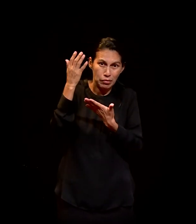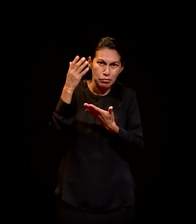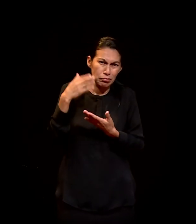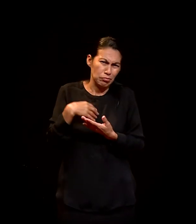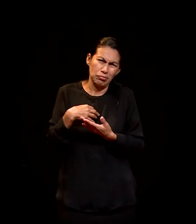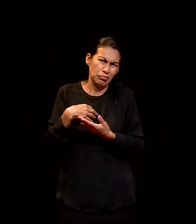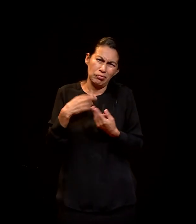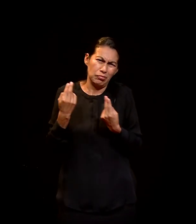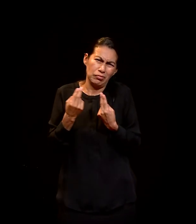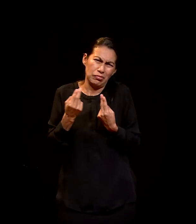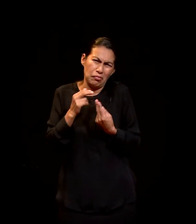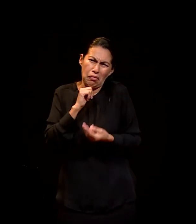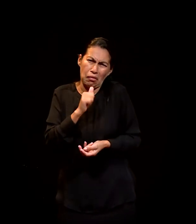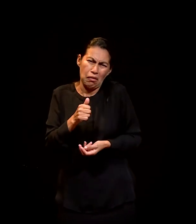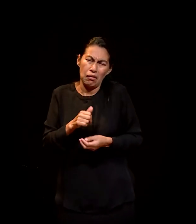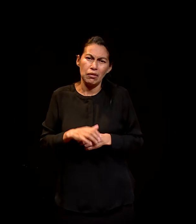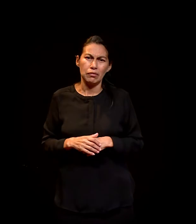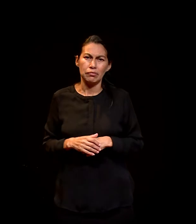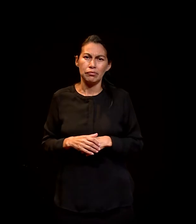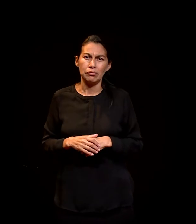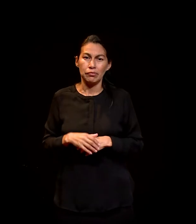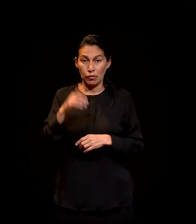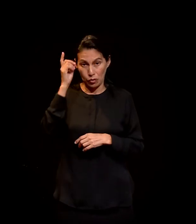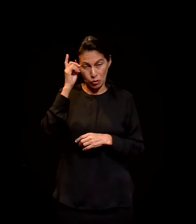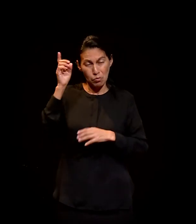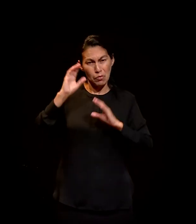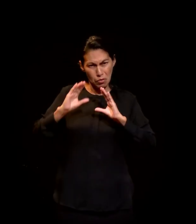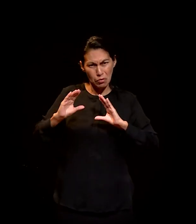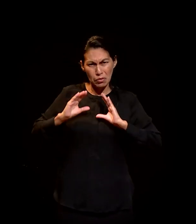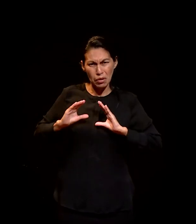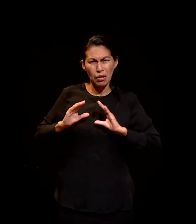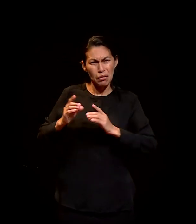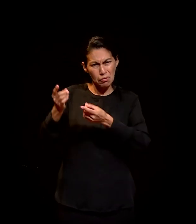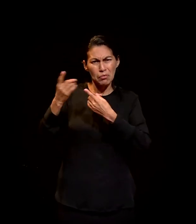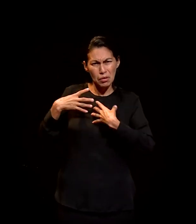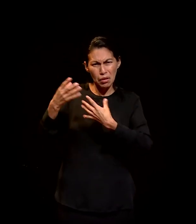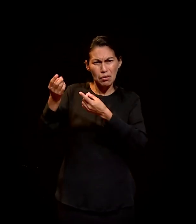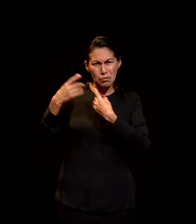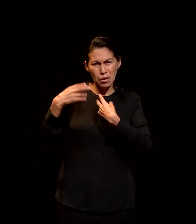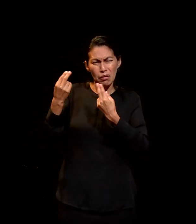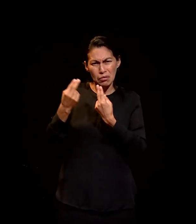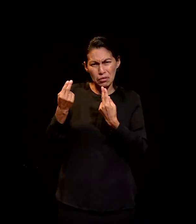hace falta nada yo siempre ha cuidado en mí